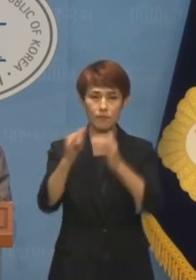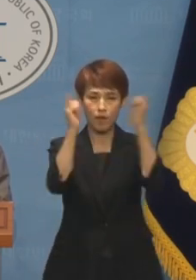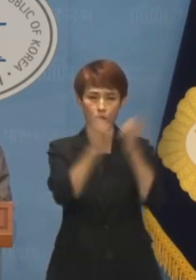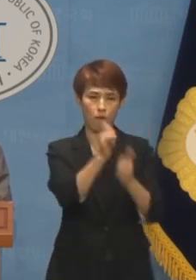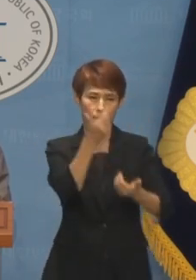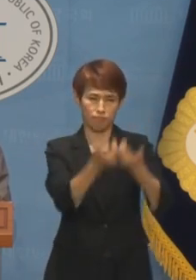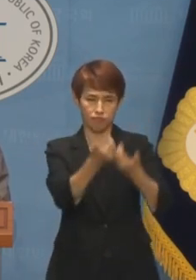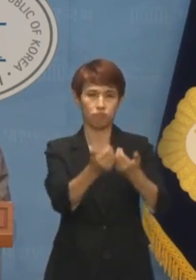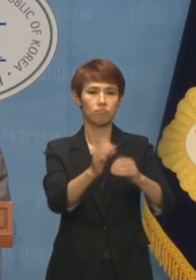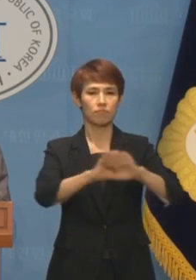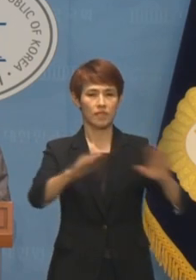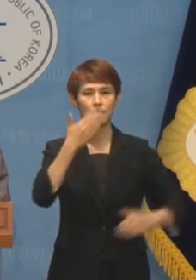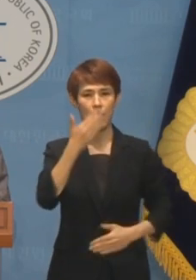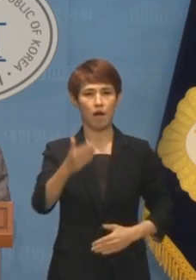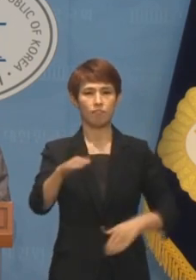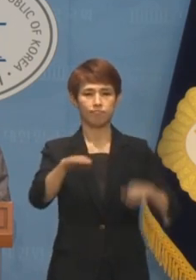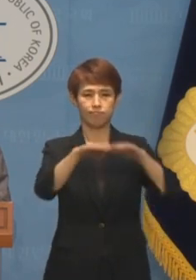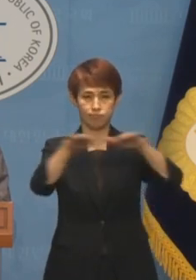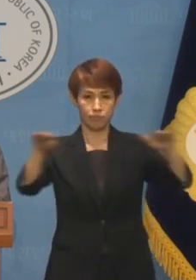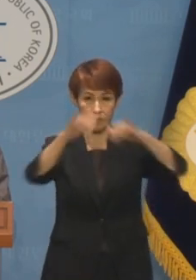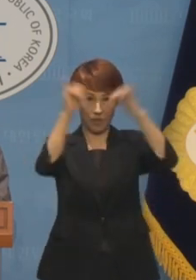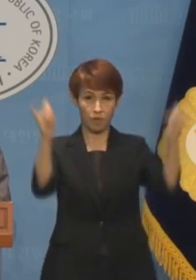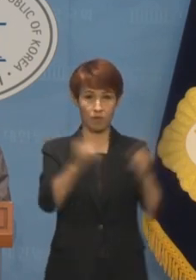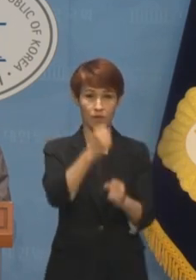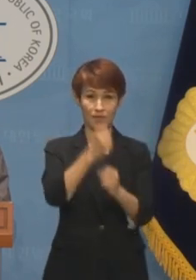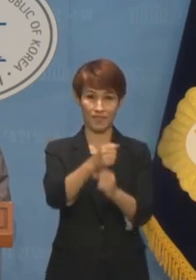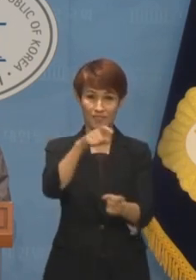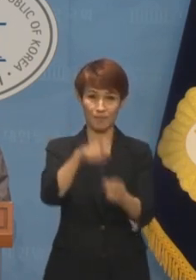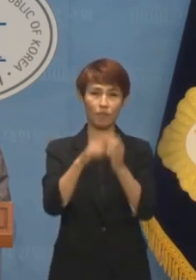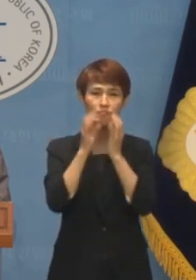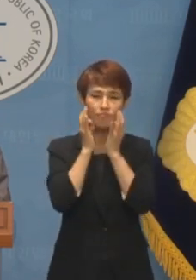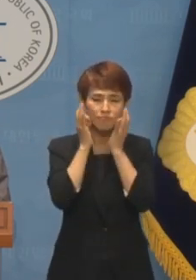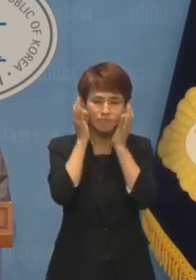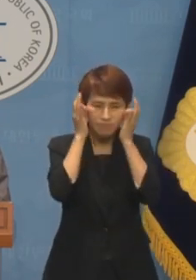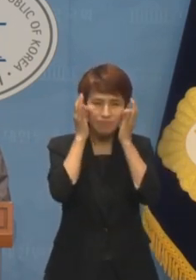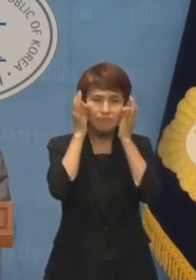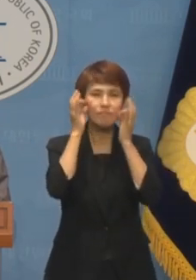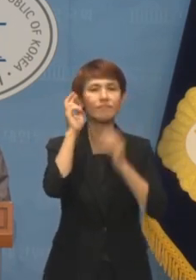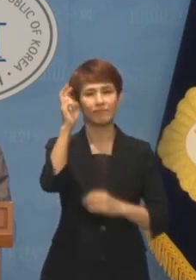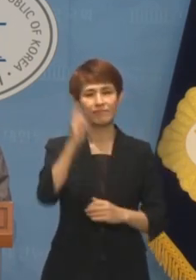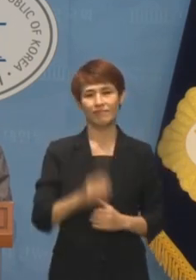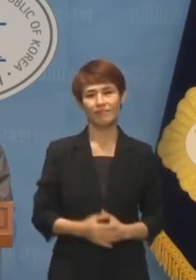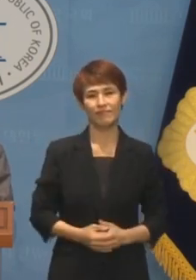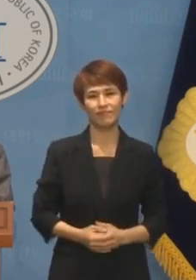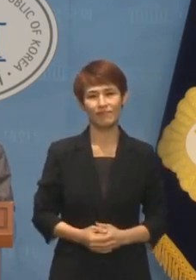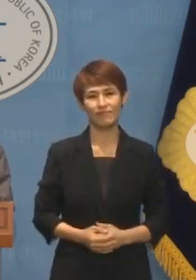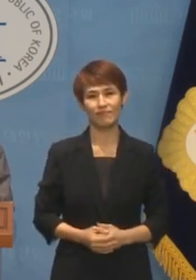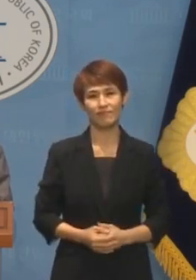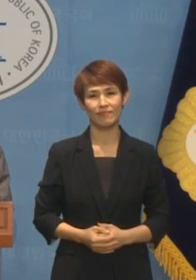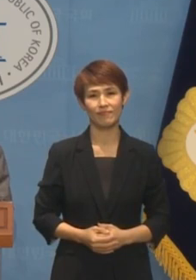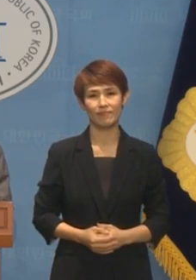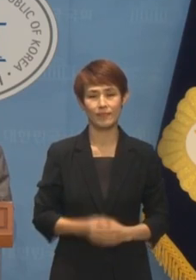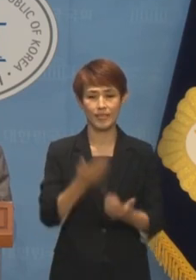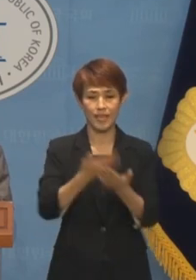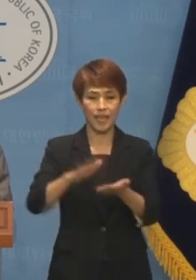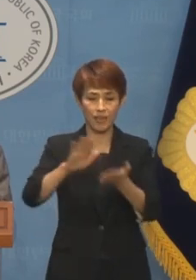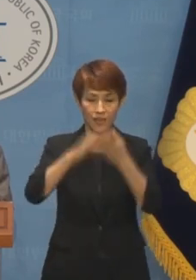해소하고 공정한 사회를 구현하기 위해 최선을 다할 것입니다. 우리